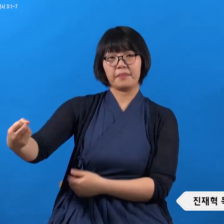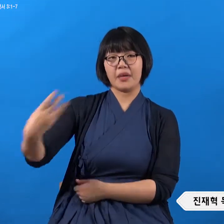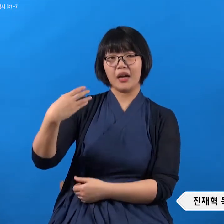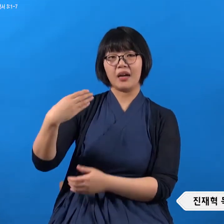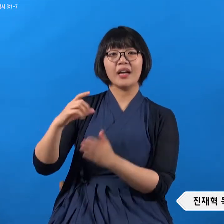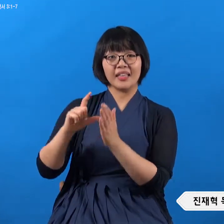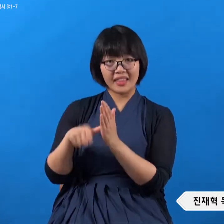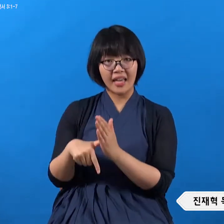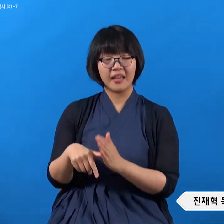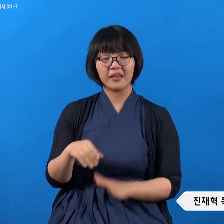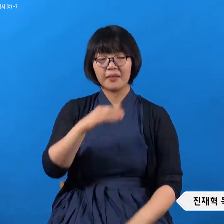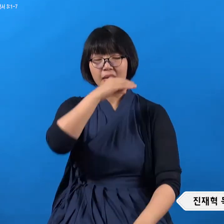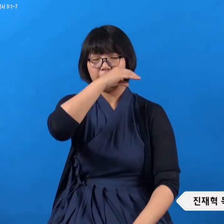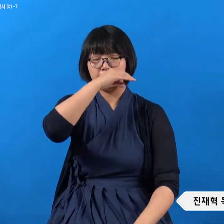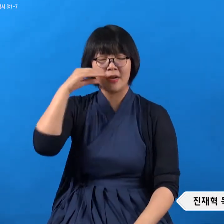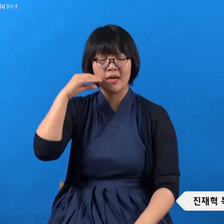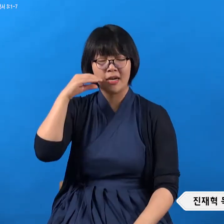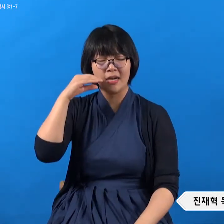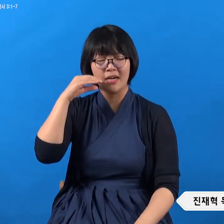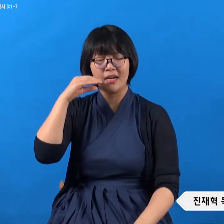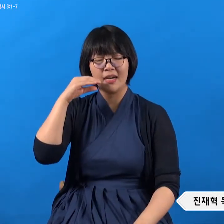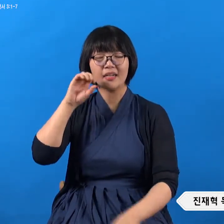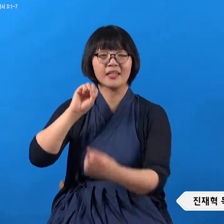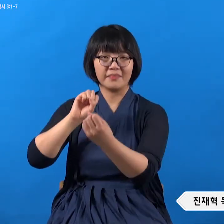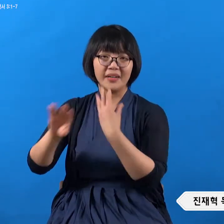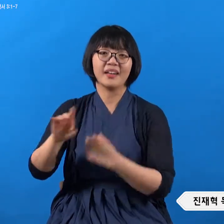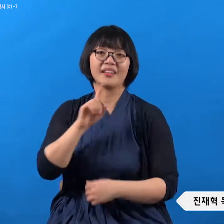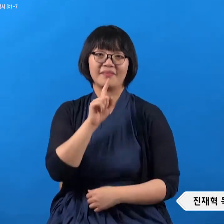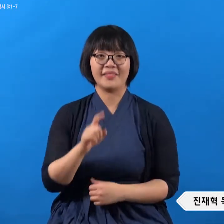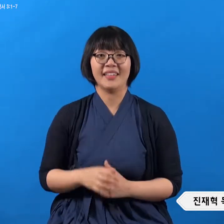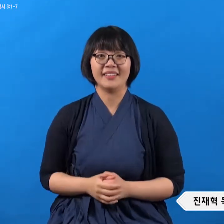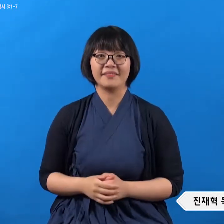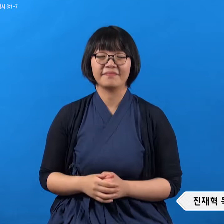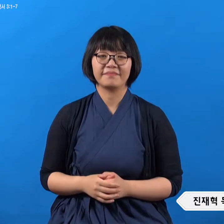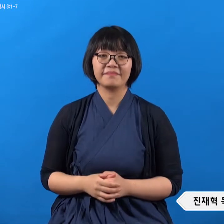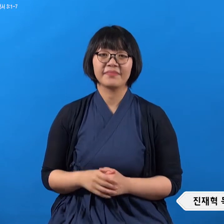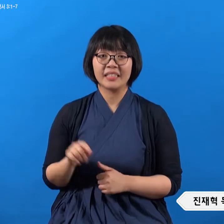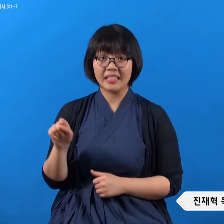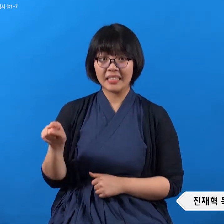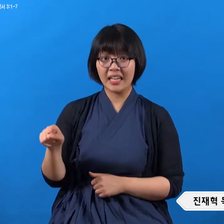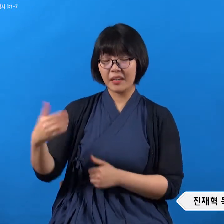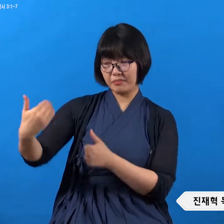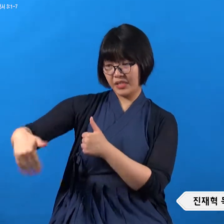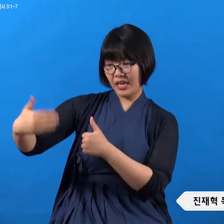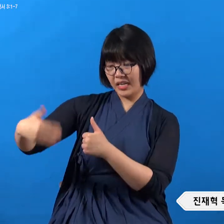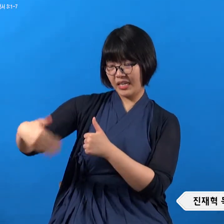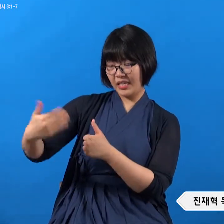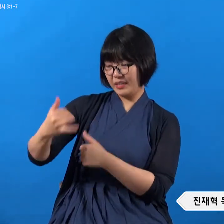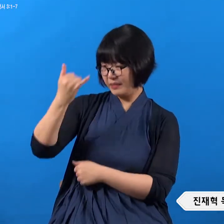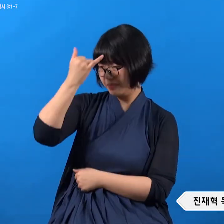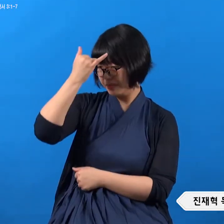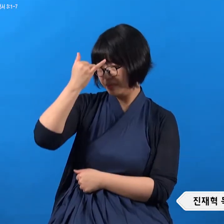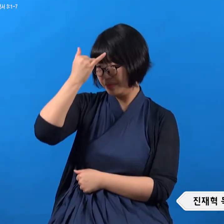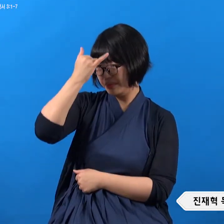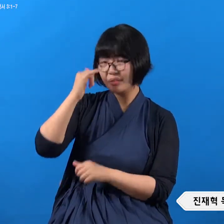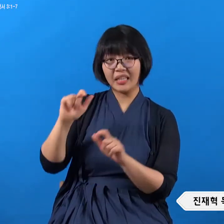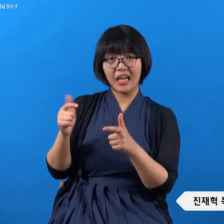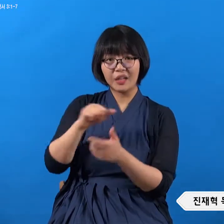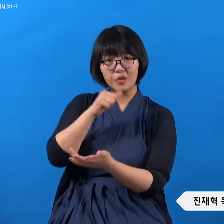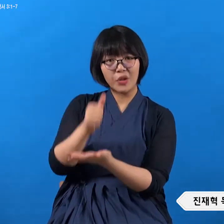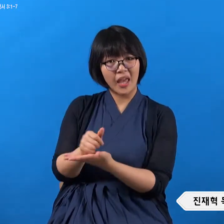성경은 정결한 행실을 봄이라라고 말씀하시며 그것이 도덕적이지 않는다면